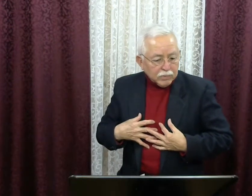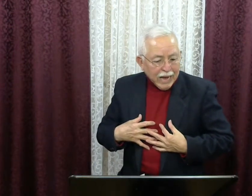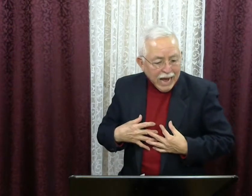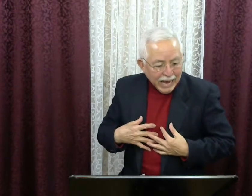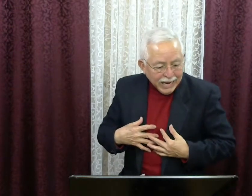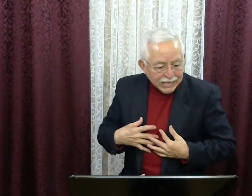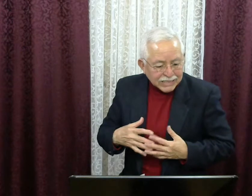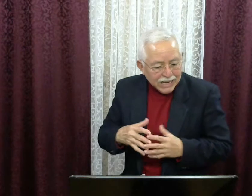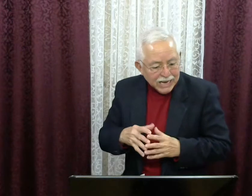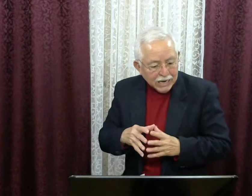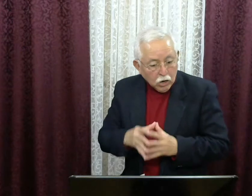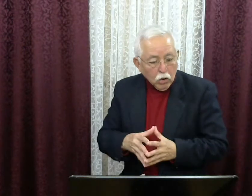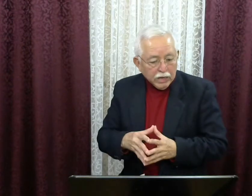A él sea gloria